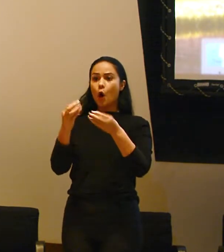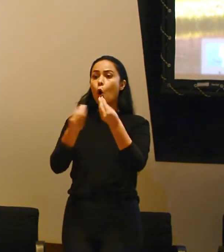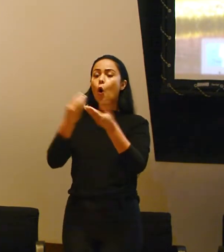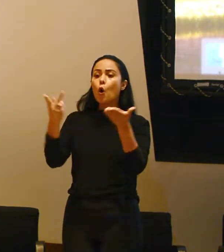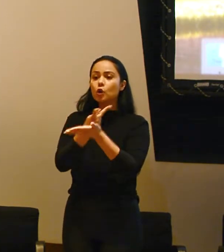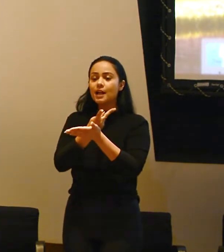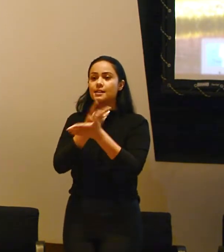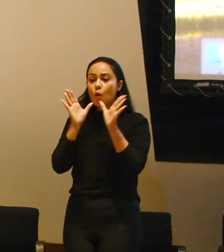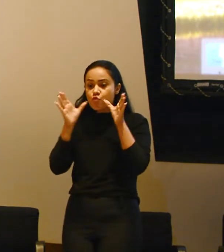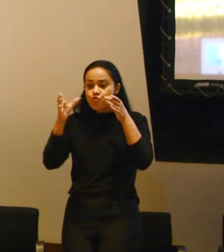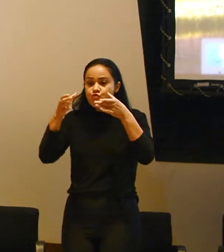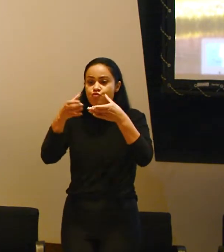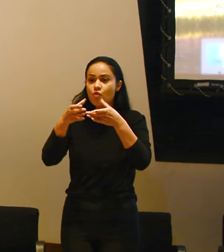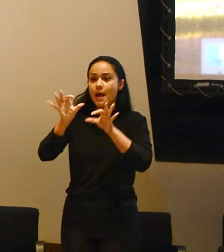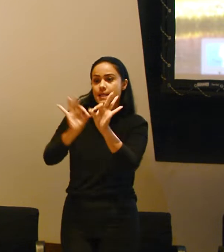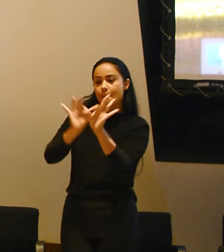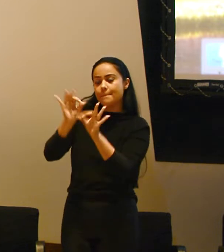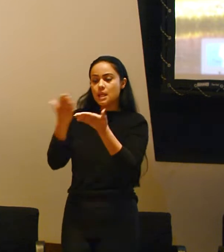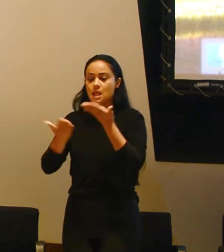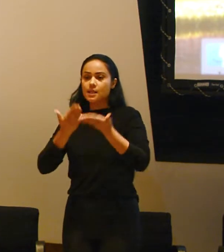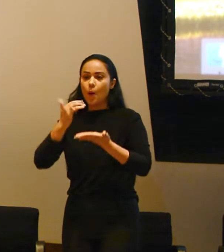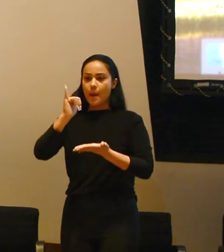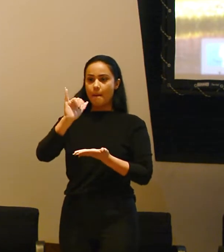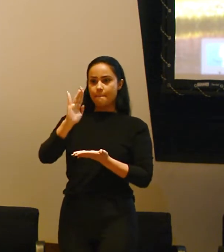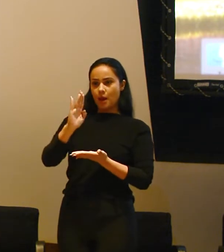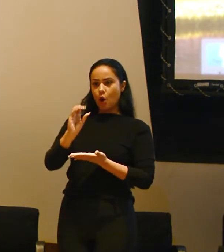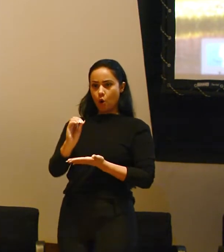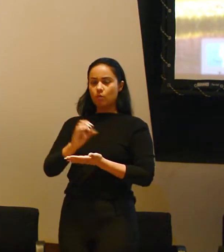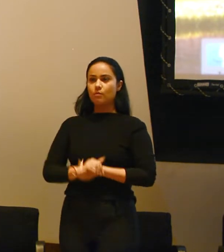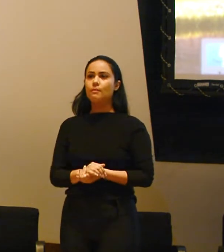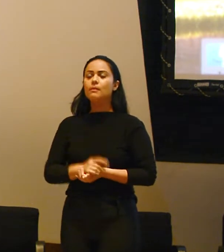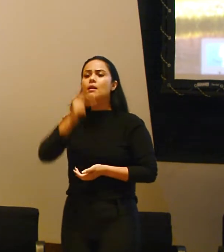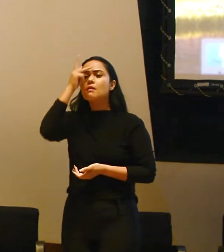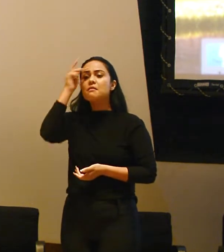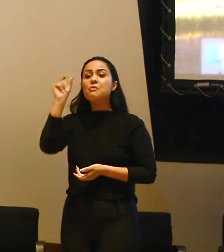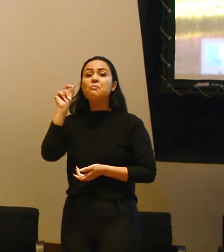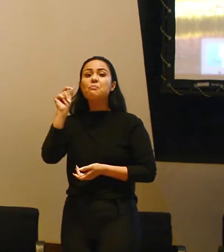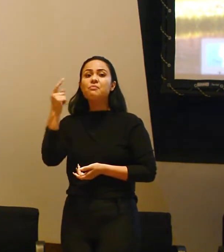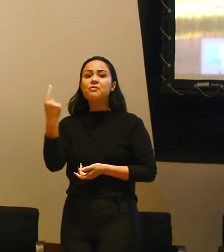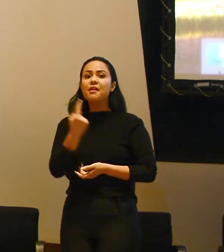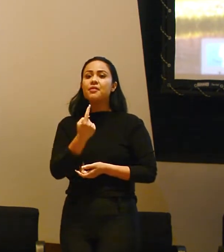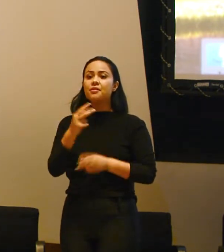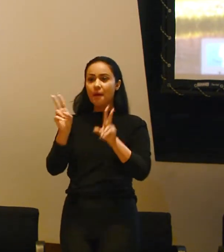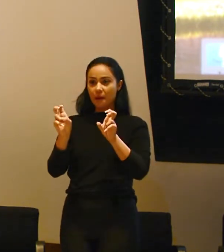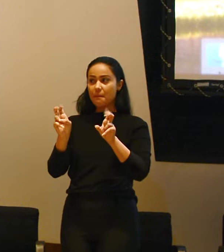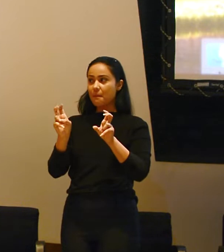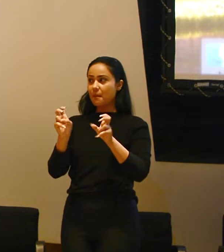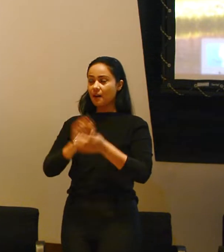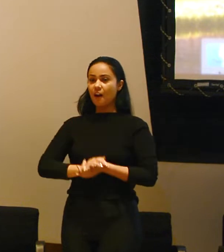funciona o Centro de Reabilitação do IBO. E quem vai trazer esse tema é